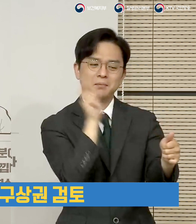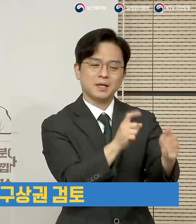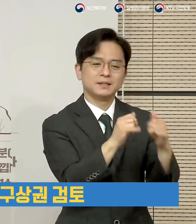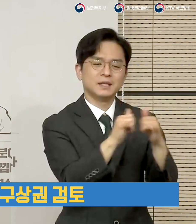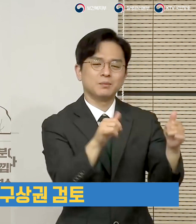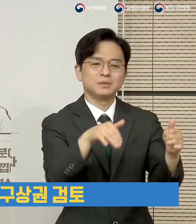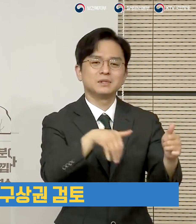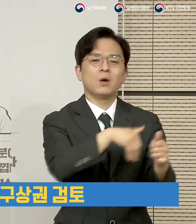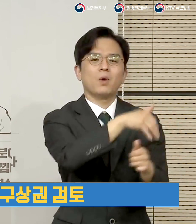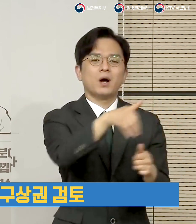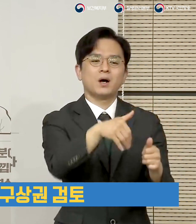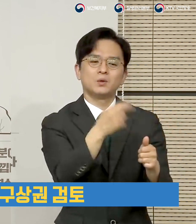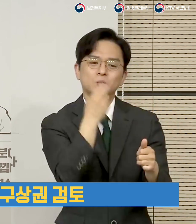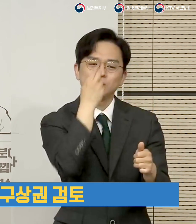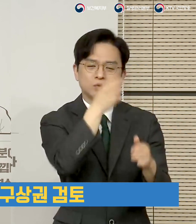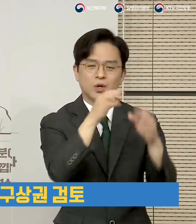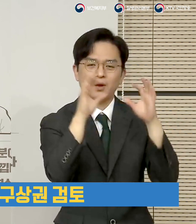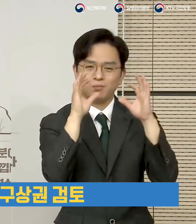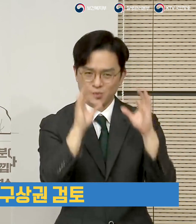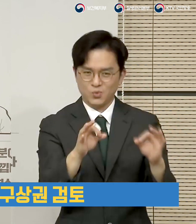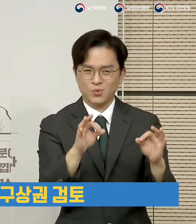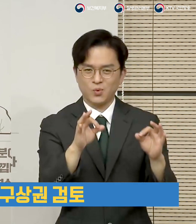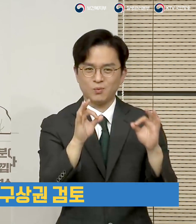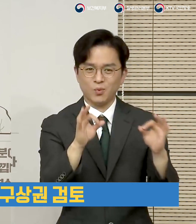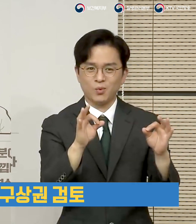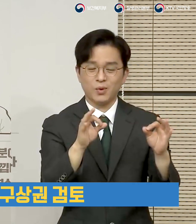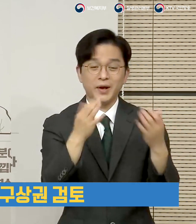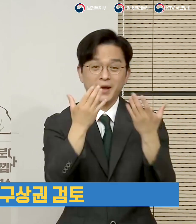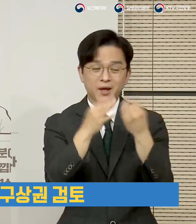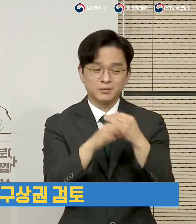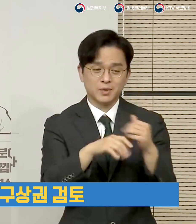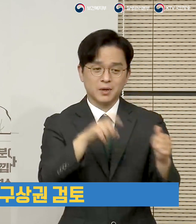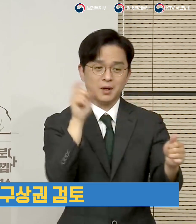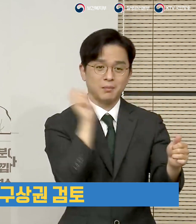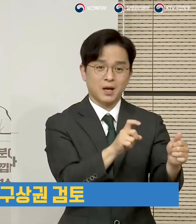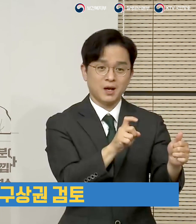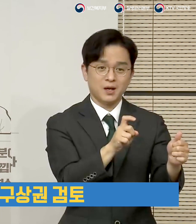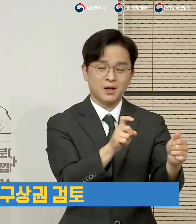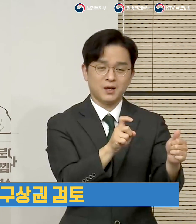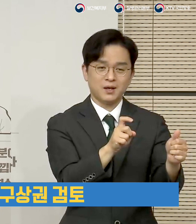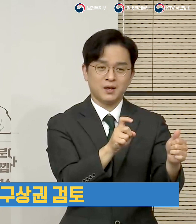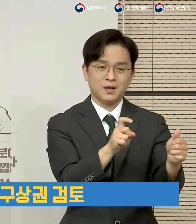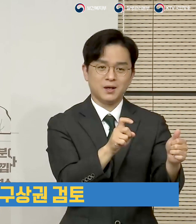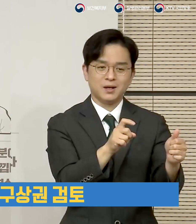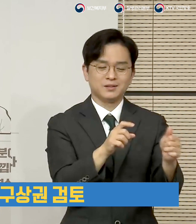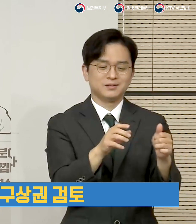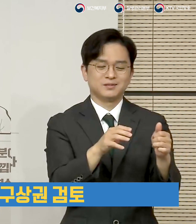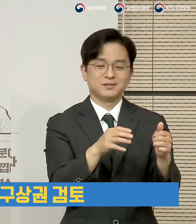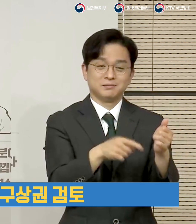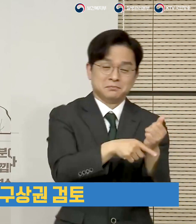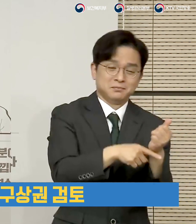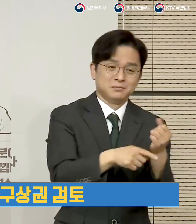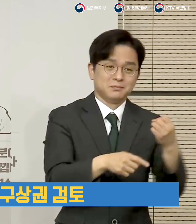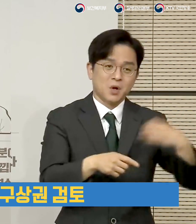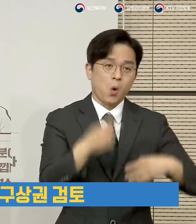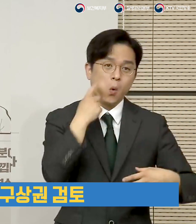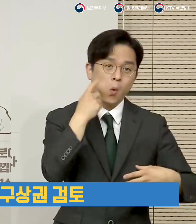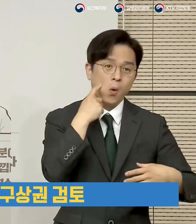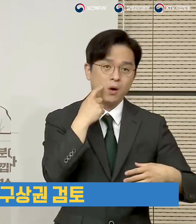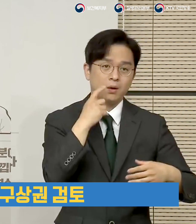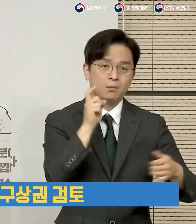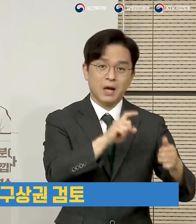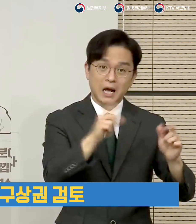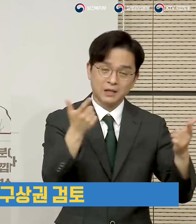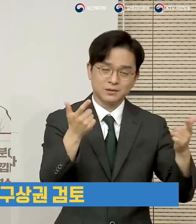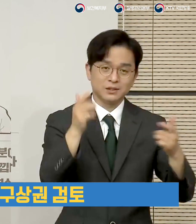게 좀 행정 이런 처분성의 좀 남용 사례에 비슷하게 받아들여질 가능성이 있고 그런 것들은 이후